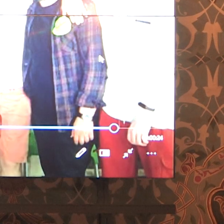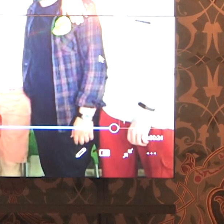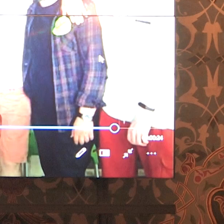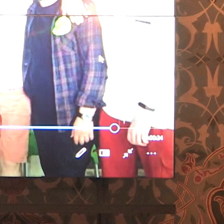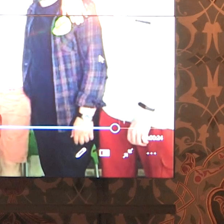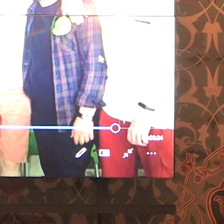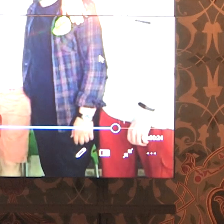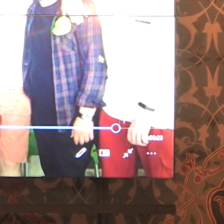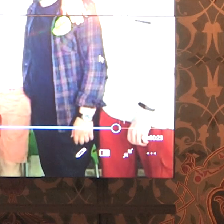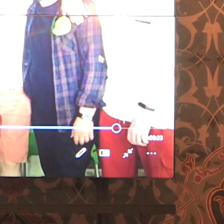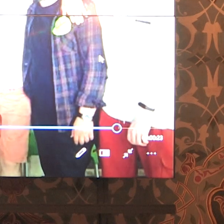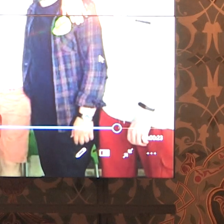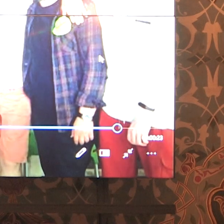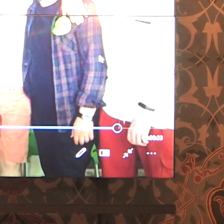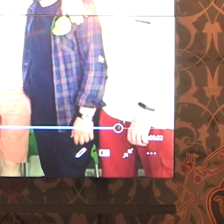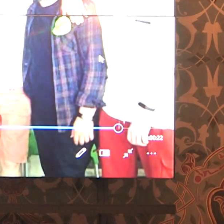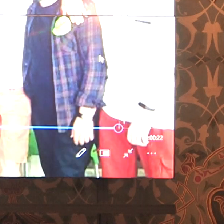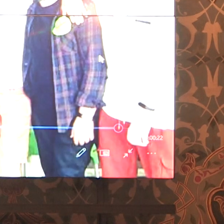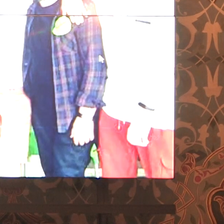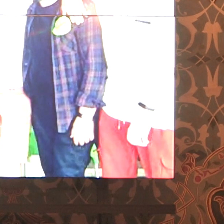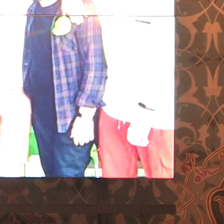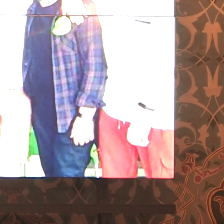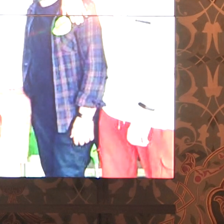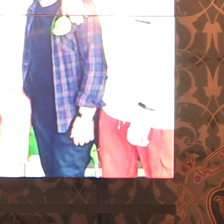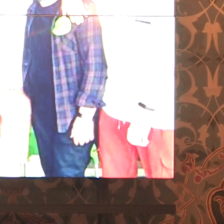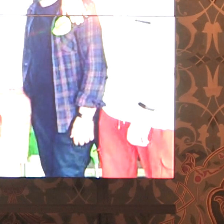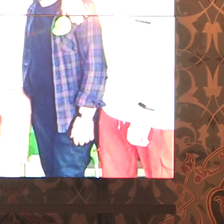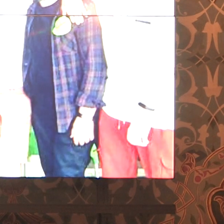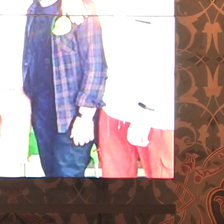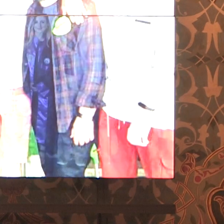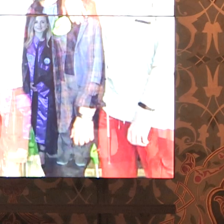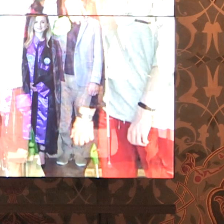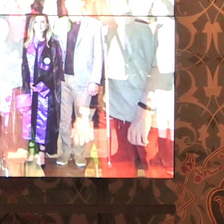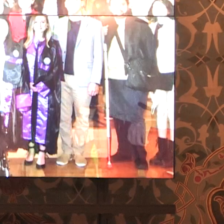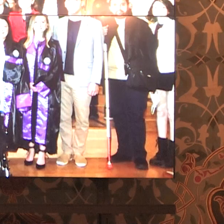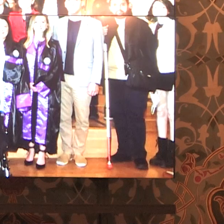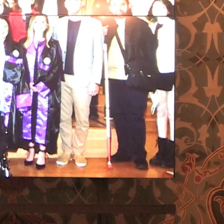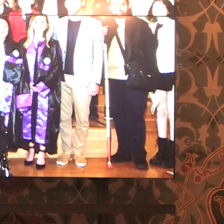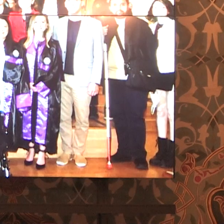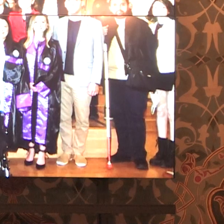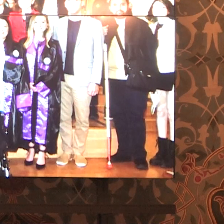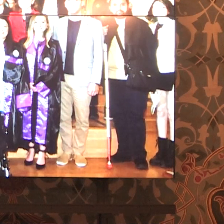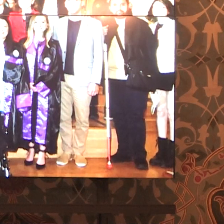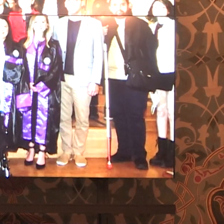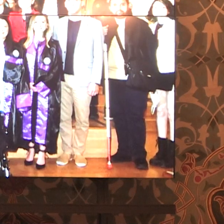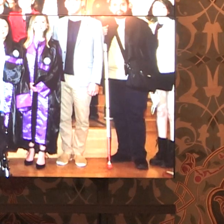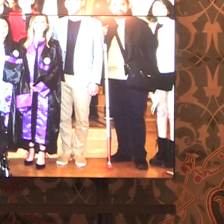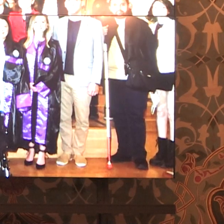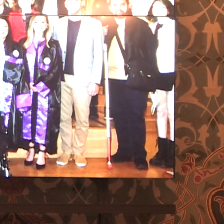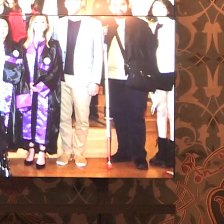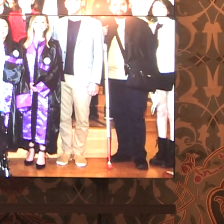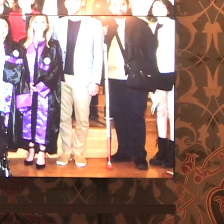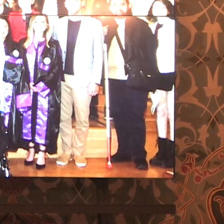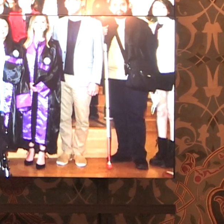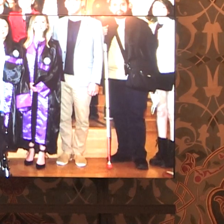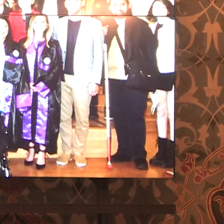atraksı pankartonu ve sahibim en uygar çalışanları ve gönüllü öğrencileri gülümseyerek poz veriyor. Mor cübbe giyen öğrenciler, Profesör